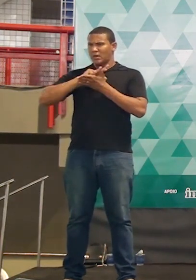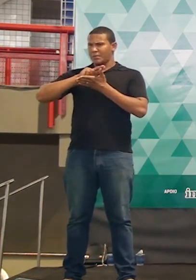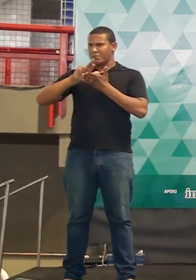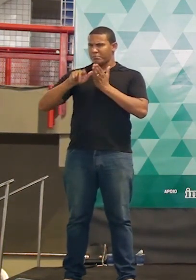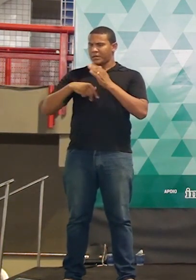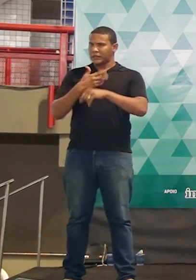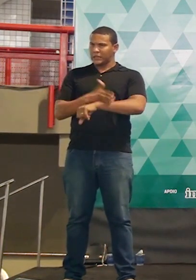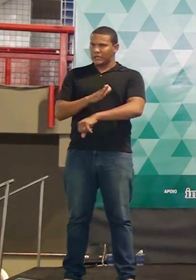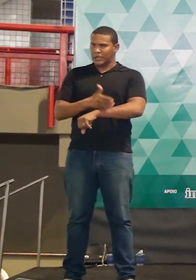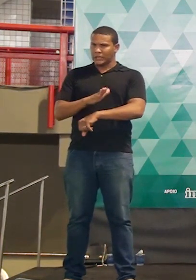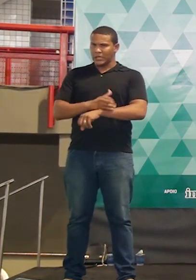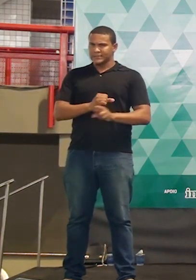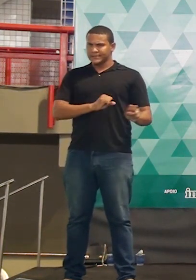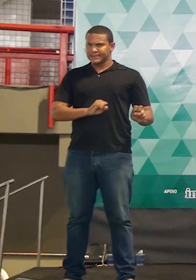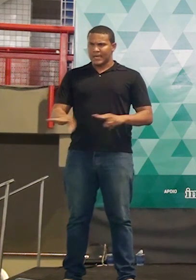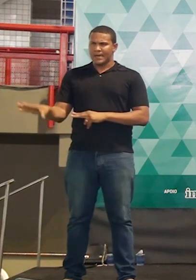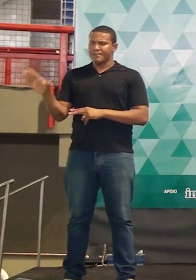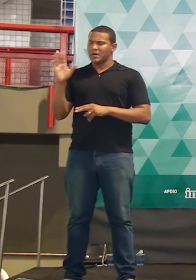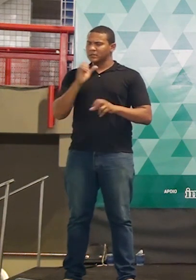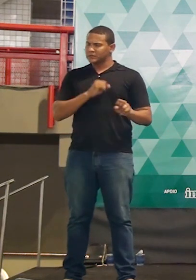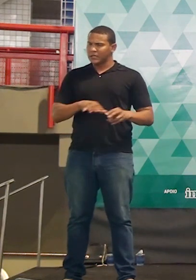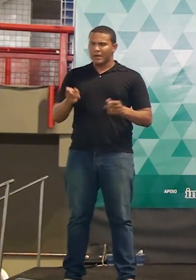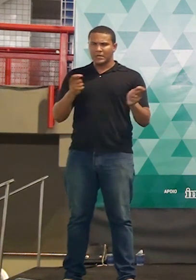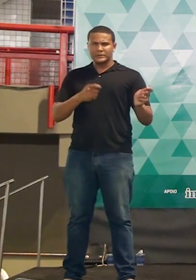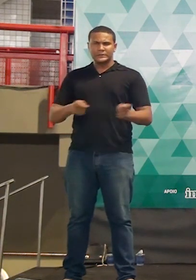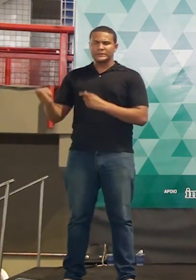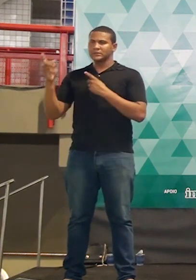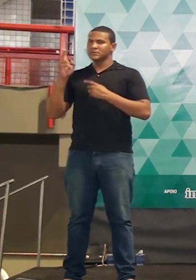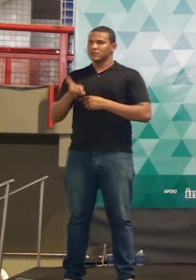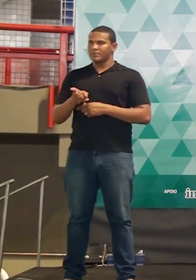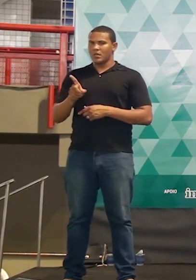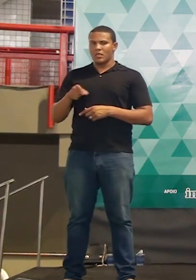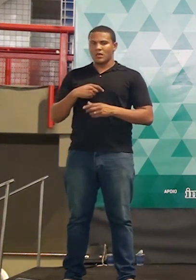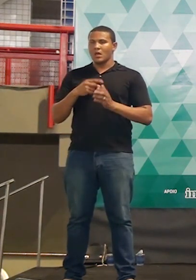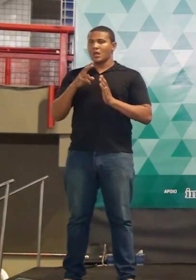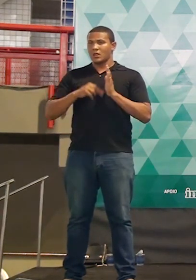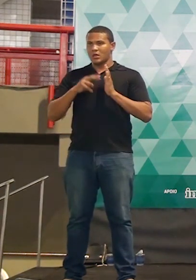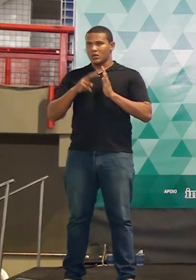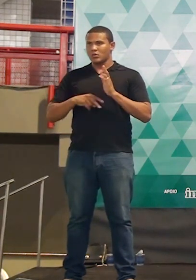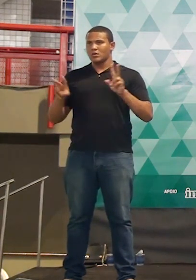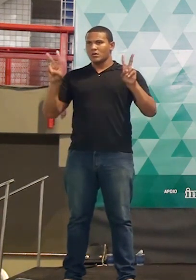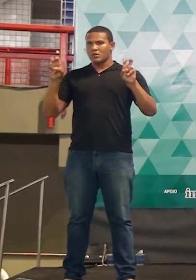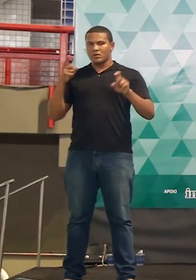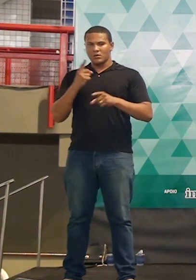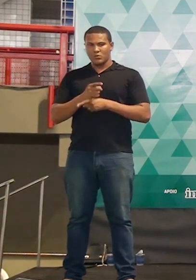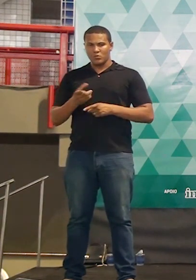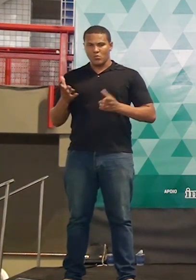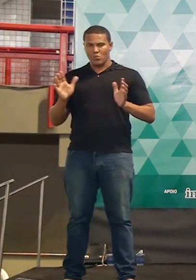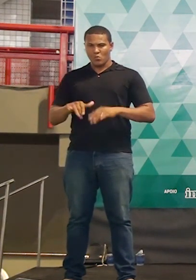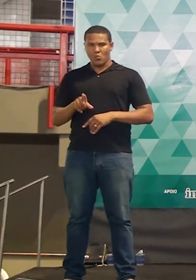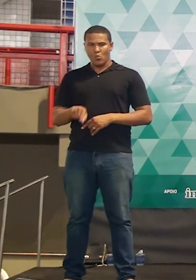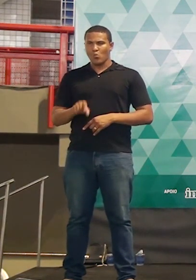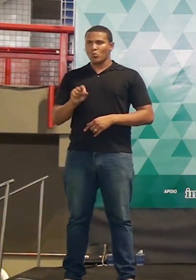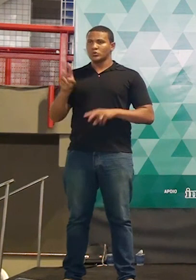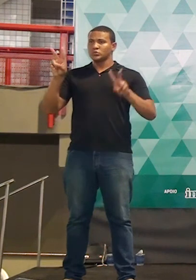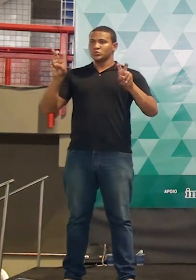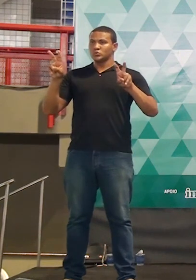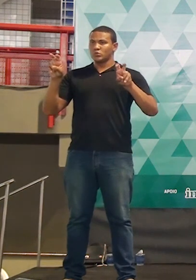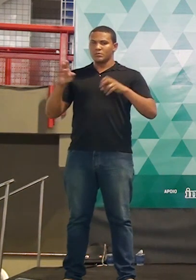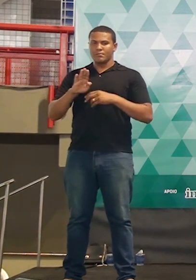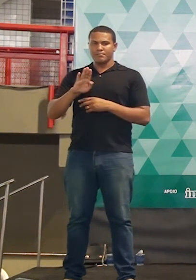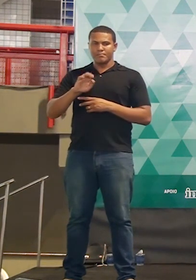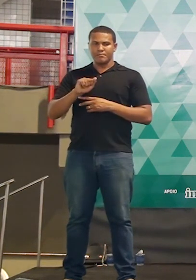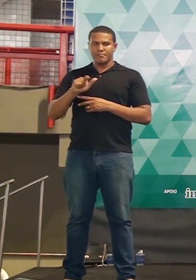treine semanalmente tais assuntos. A dica de leitura que eu deixei nesse encontro foi que vocês lessem sobre o